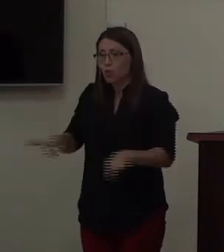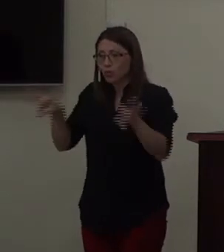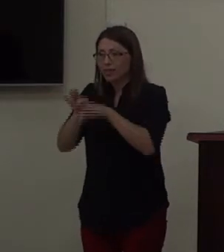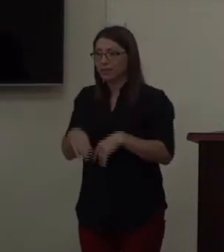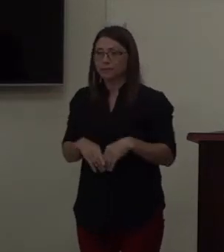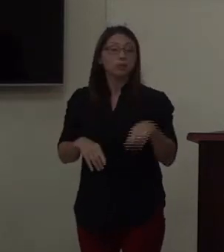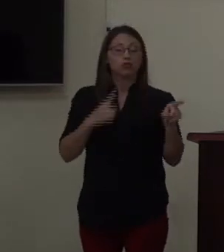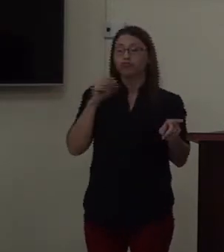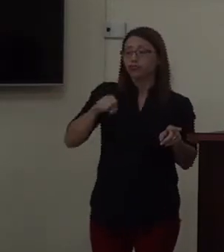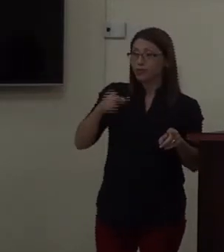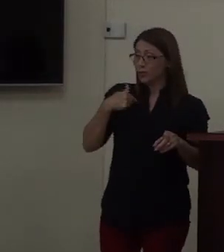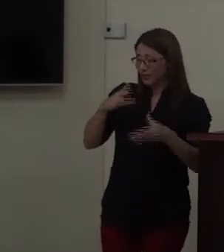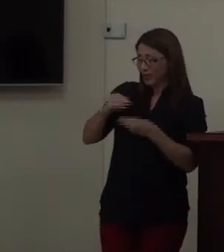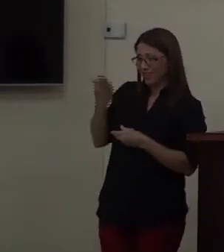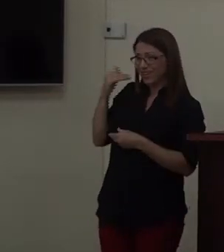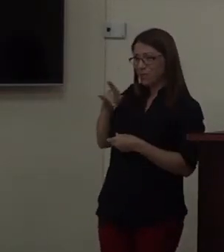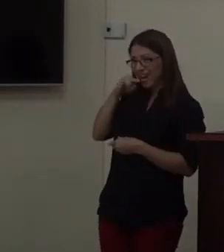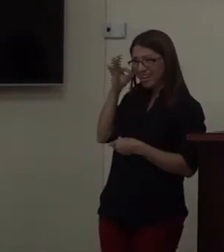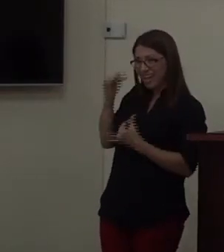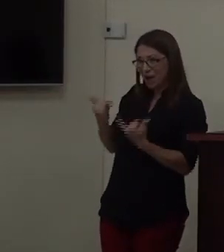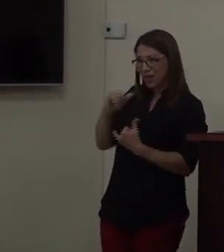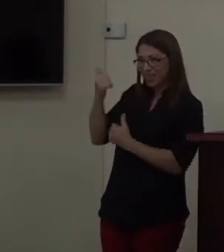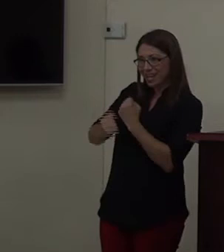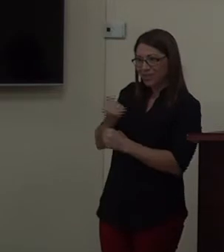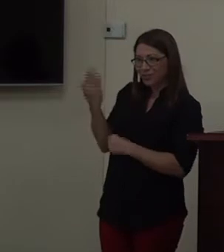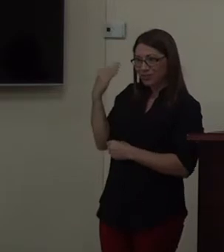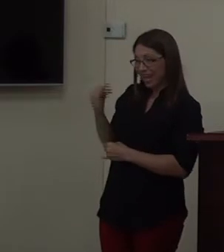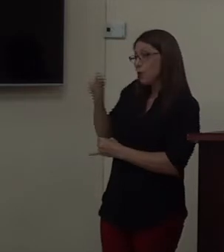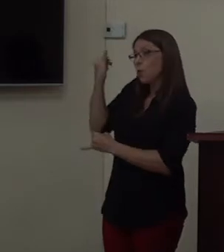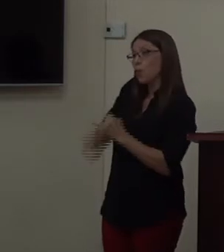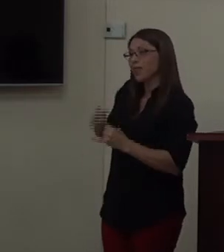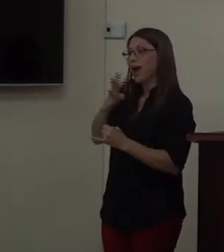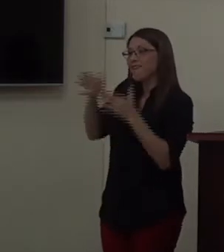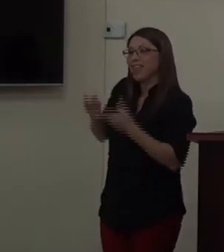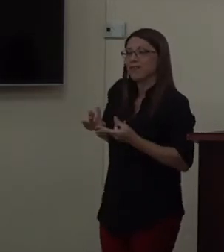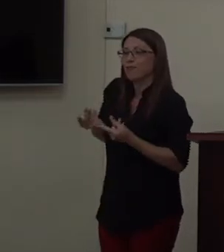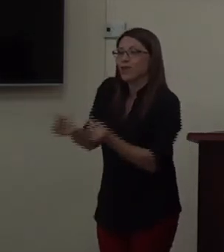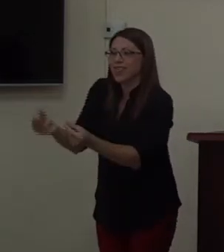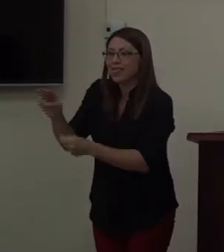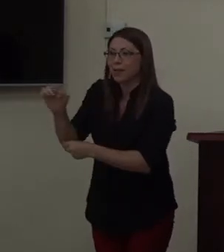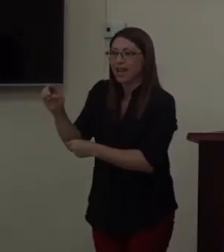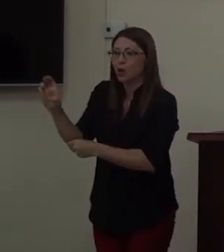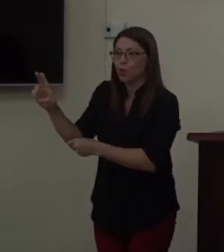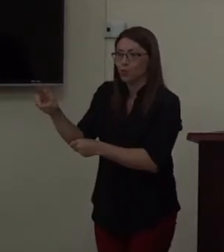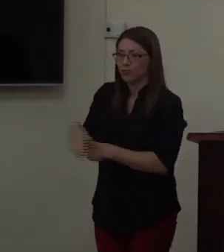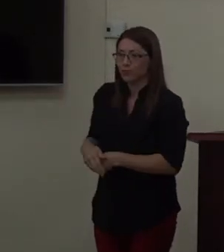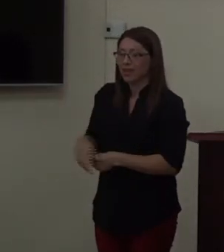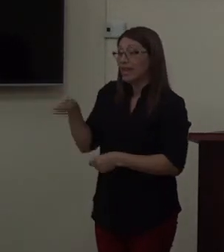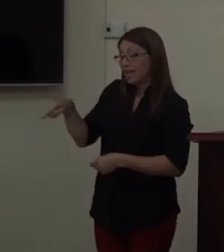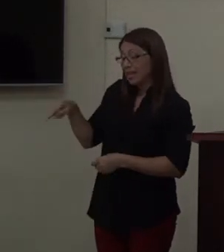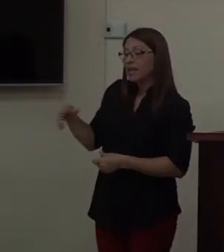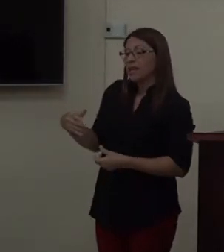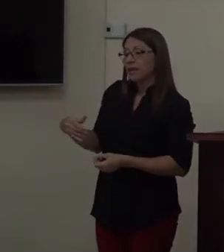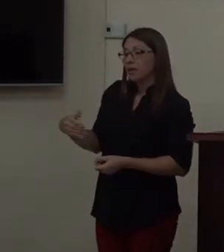Les contaba el caso de esta niña, ¿verdad? Que tiene ahora 10 años y es la última hablante, digamos, fluida del malejo. Y precisamente